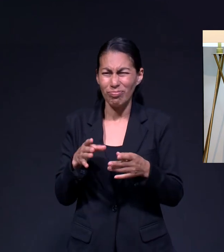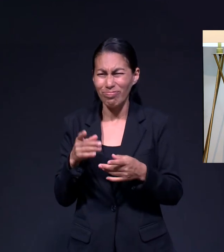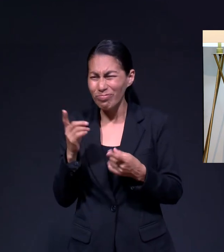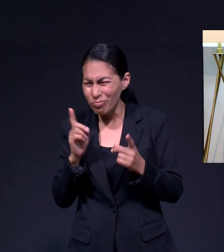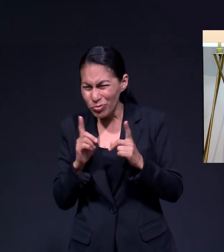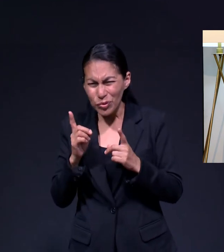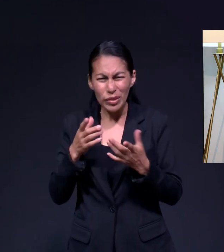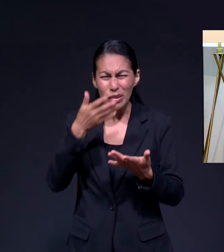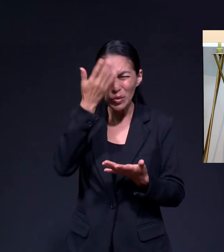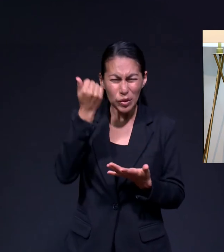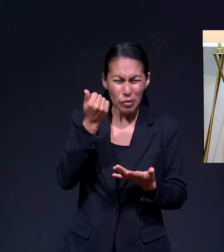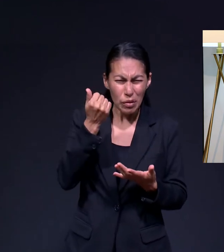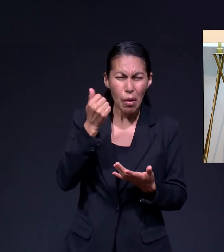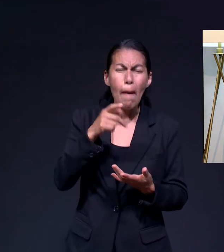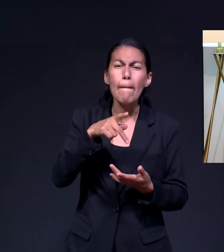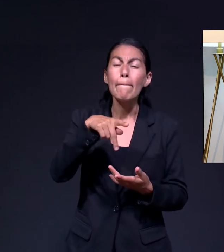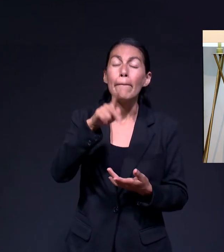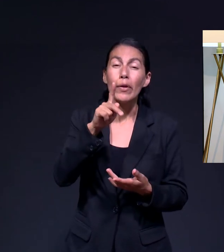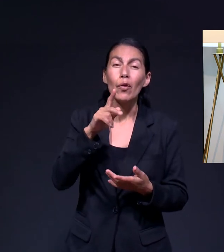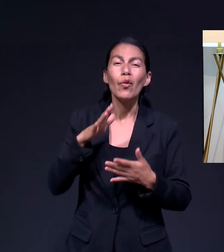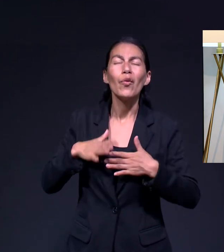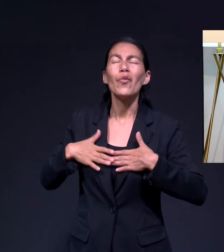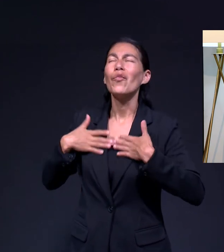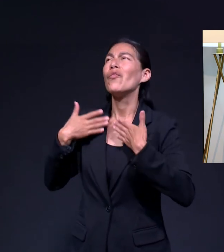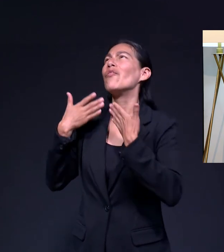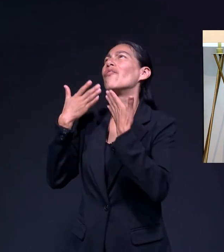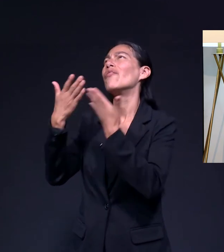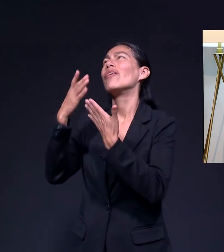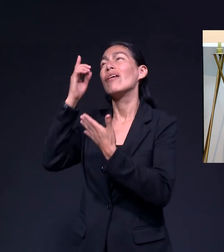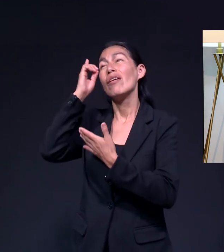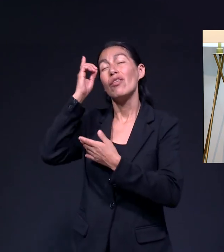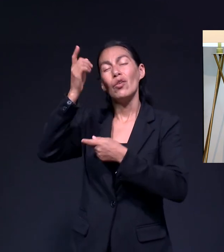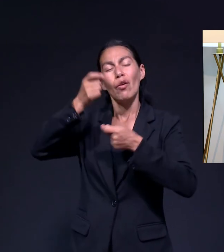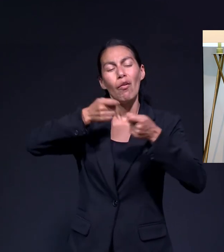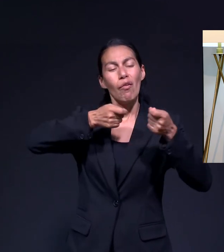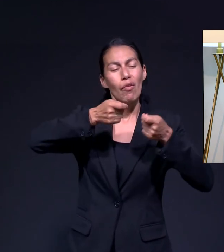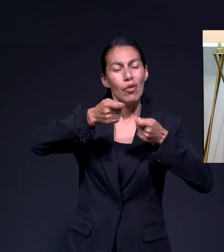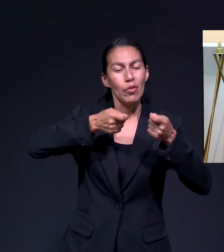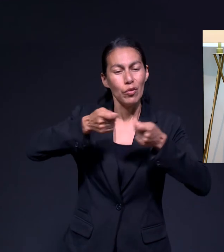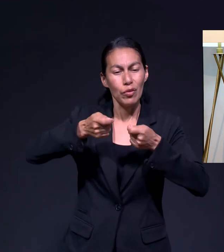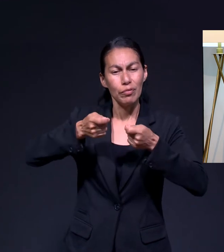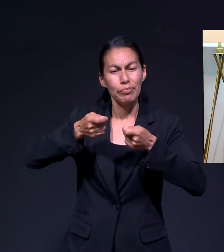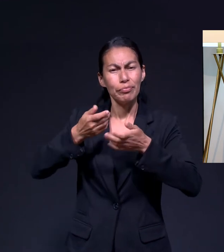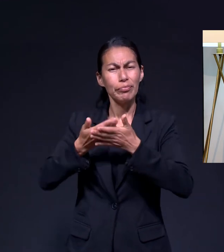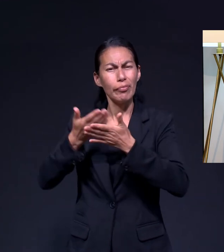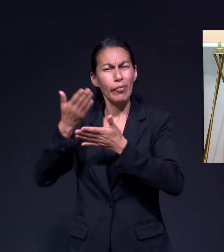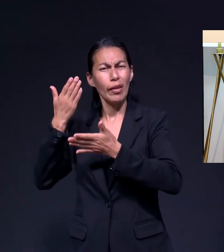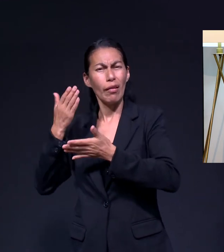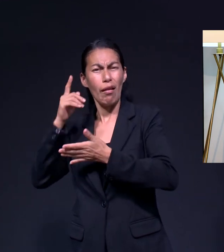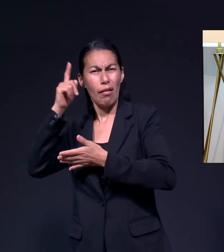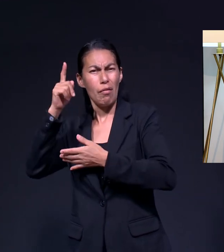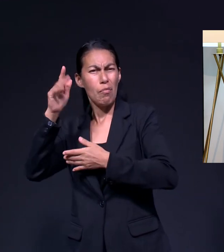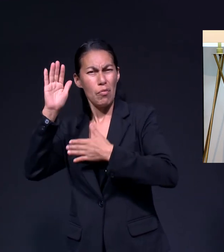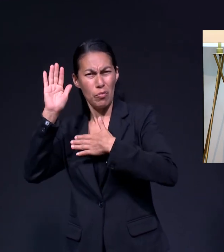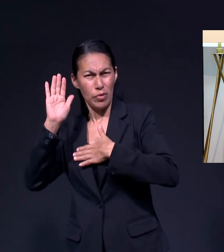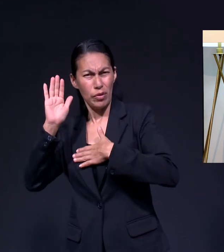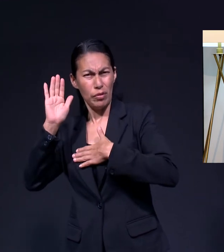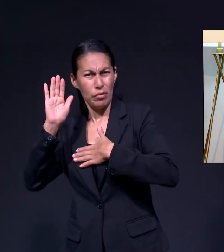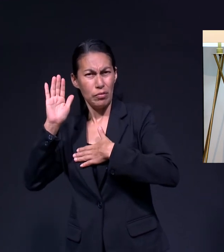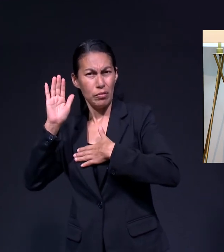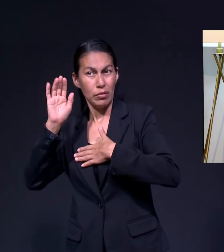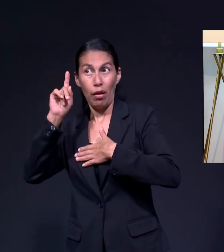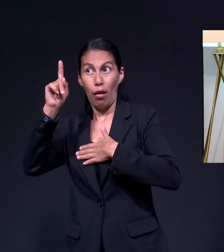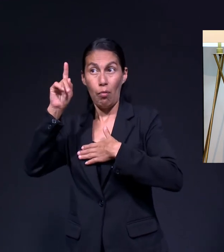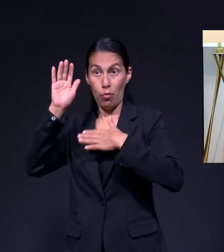todo lo que pasa pero sí sabemos que dios está al control porque él lo ha prometido y si él